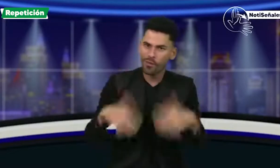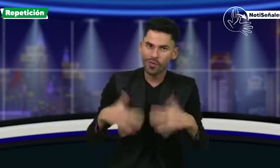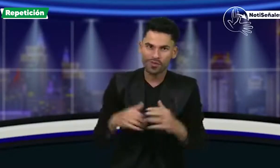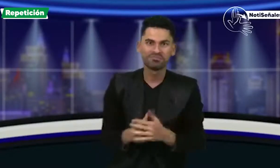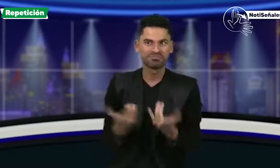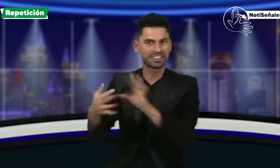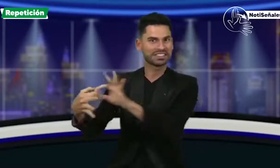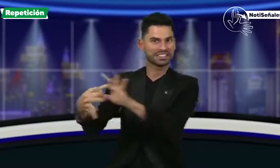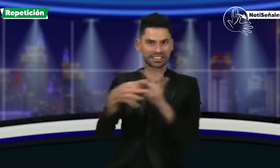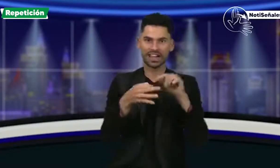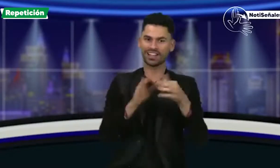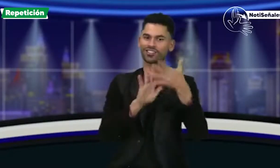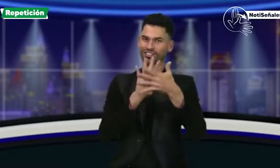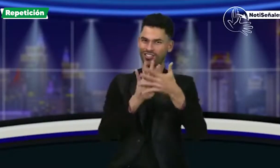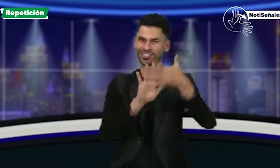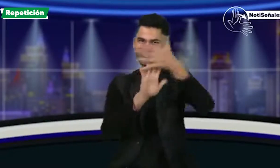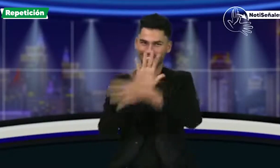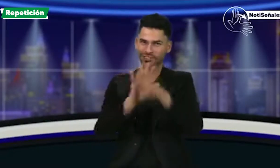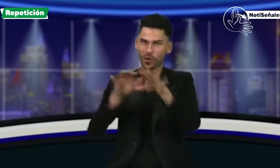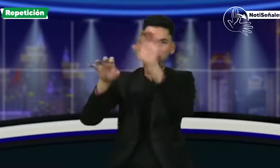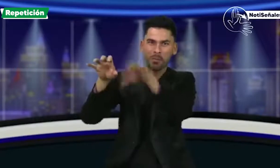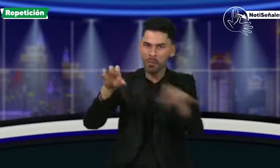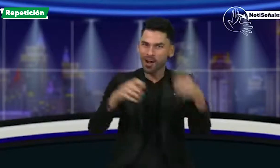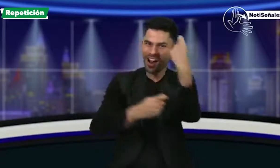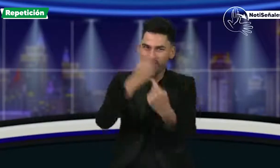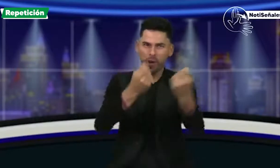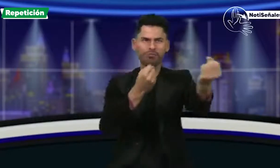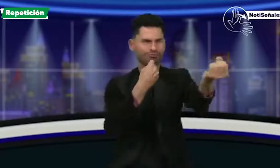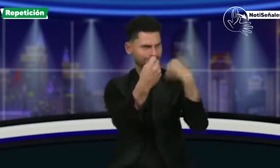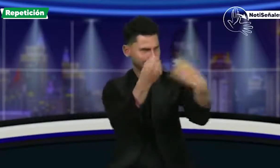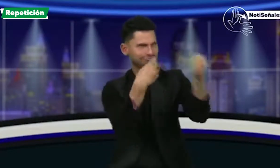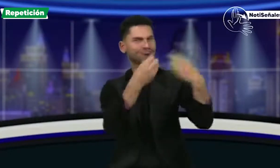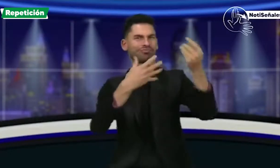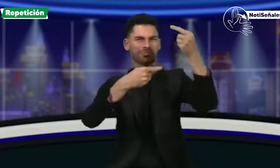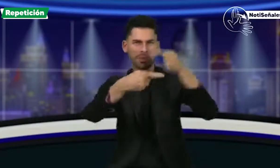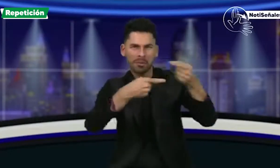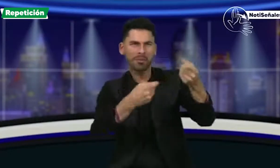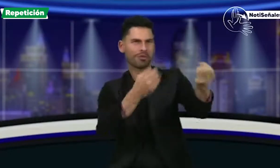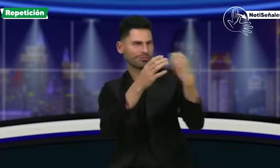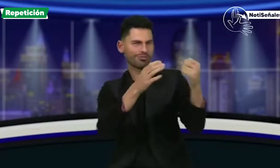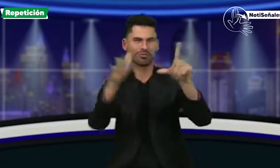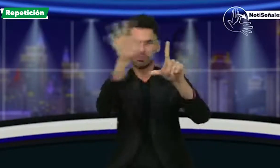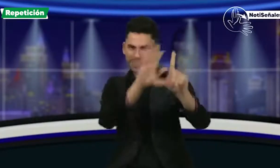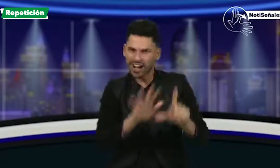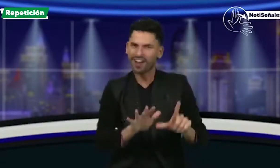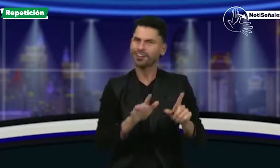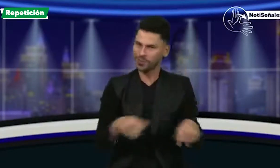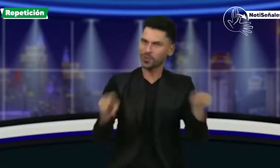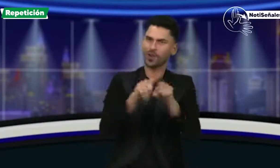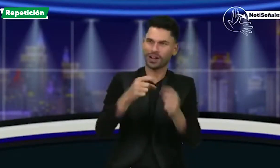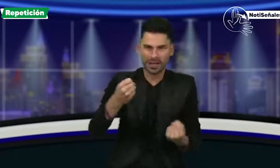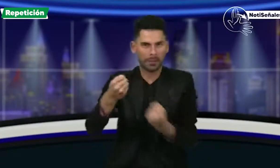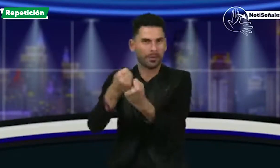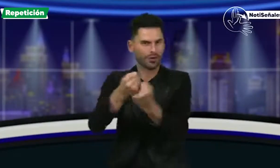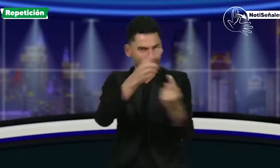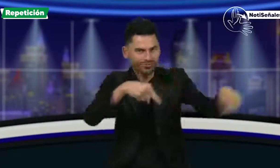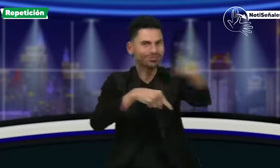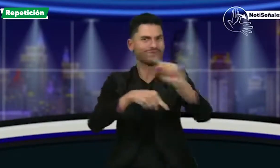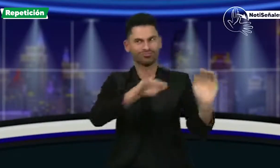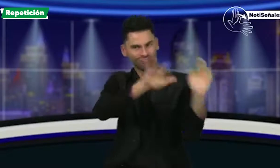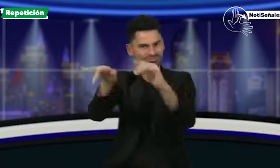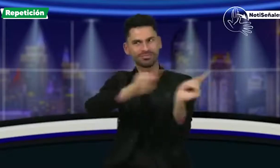A Los Emprendedores Estos Emprendedores La Mayoría Han Estado Ya Aquí En Noticeñales Y Nos Han Enviado